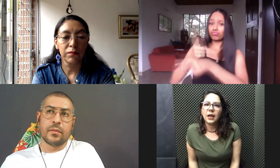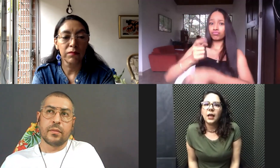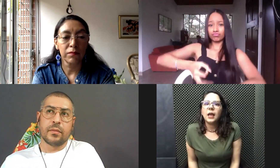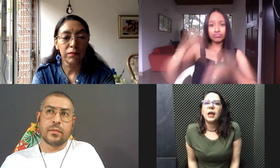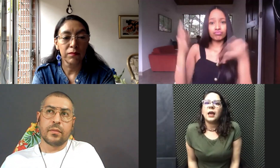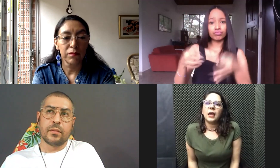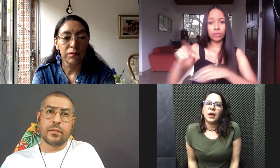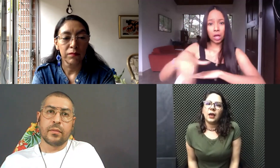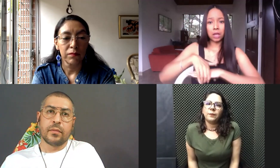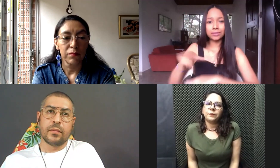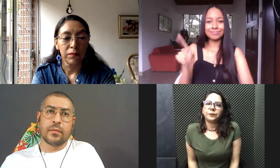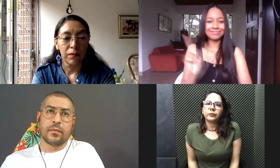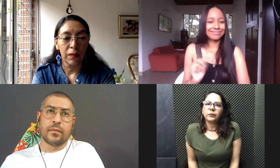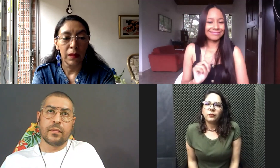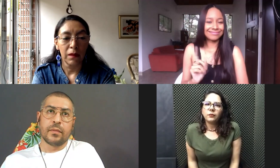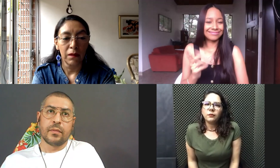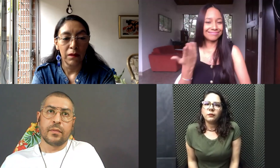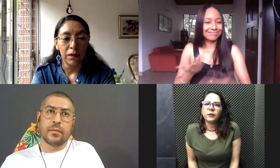oficial.